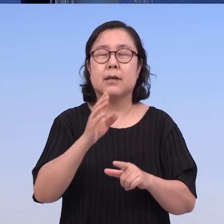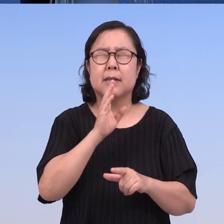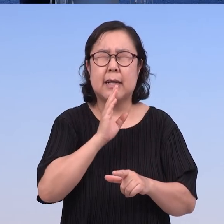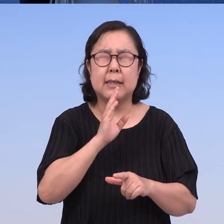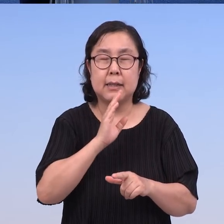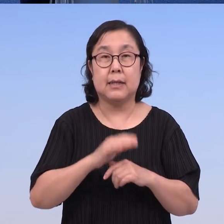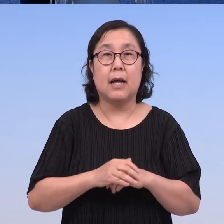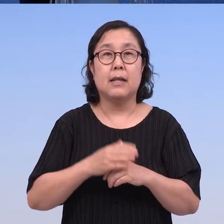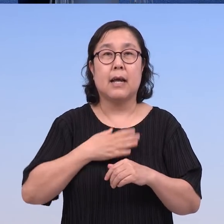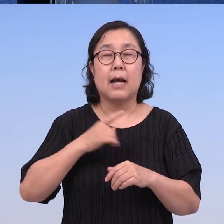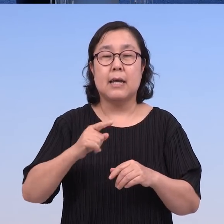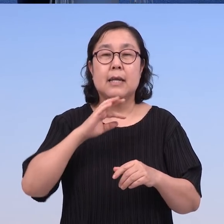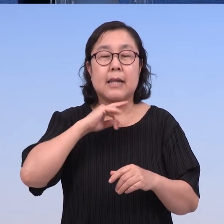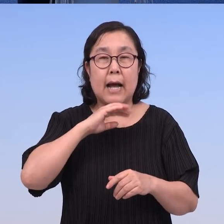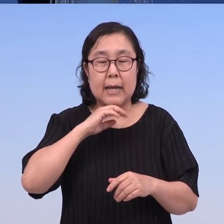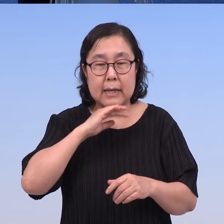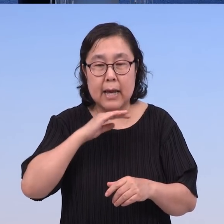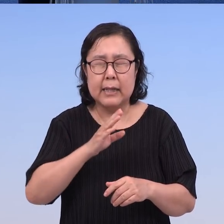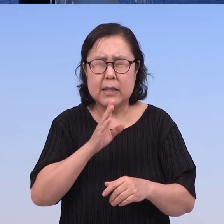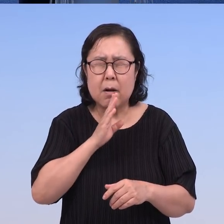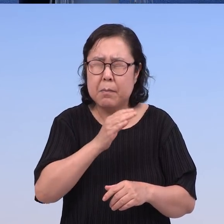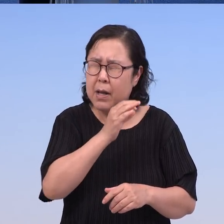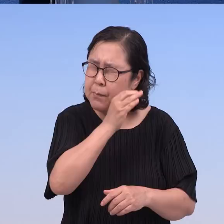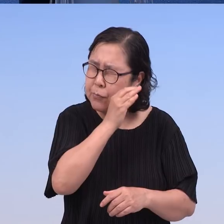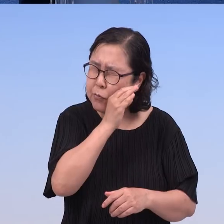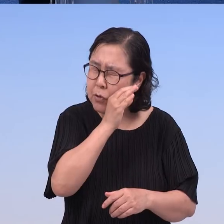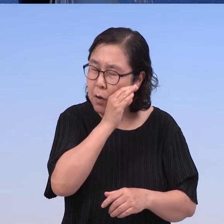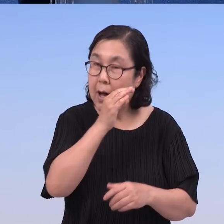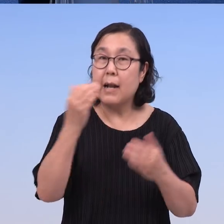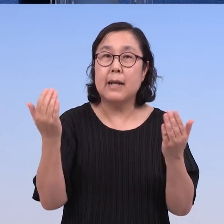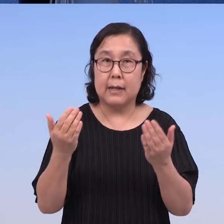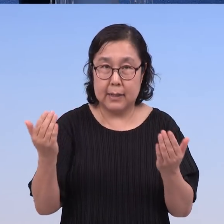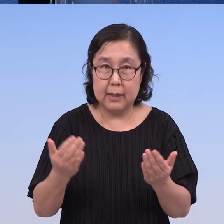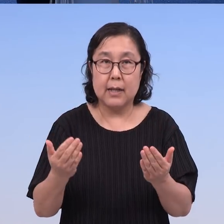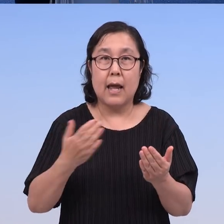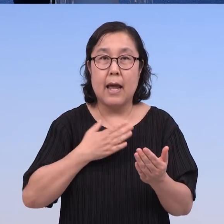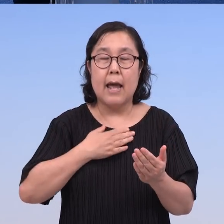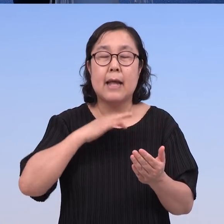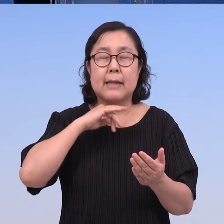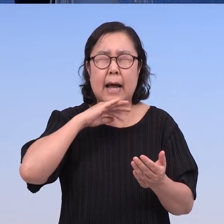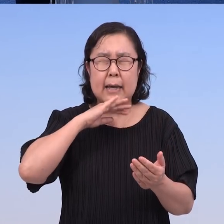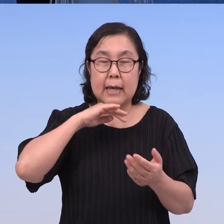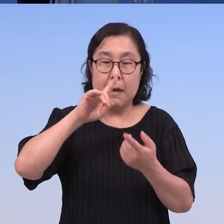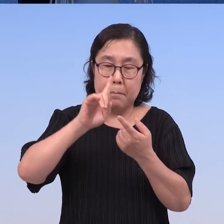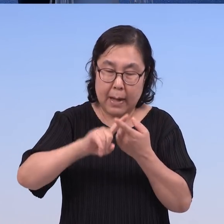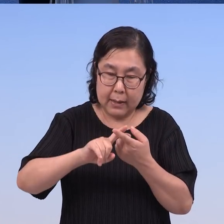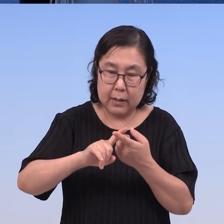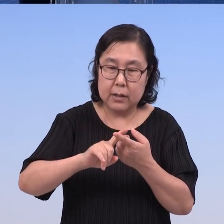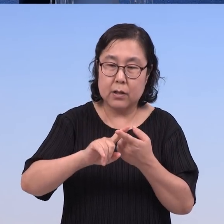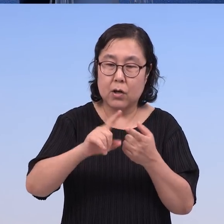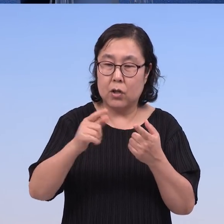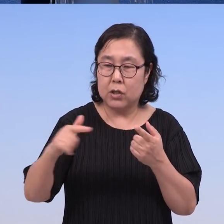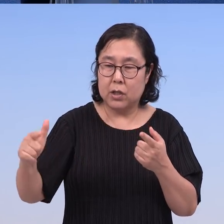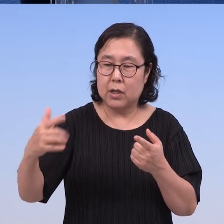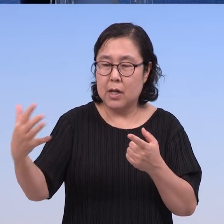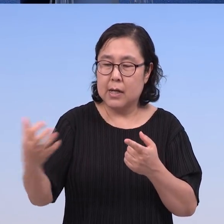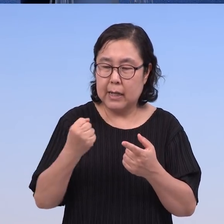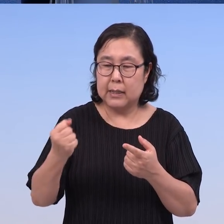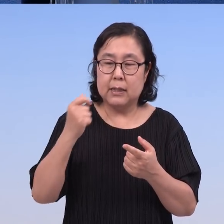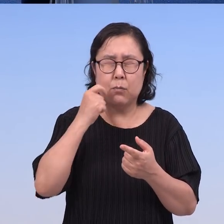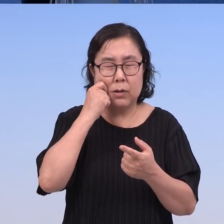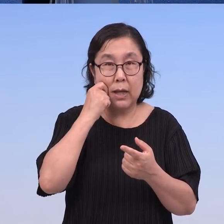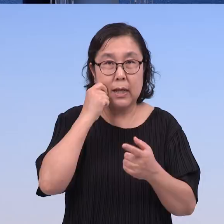들어보실래요? 내가 이 나이에 정말 부끄러워해야 할 것은 내 나이에 걸맞은